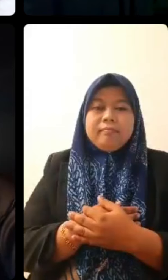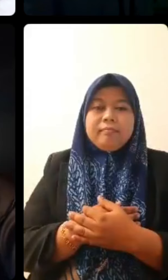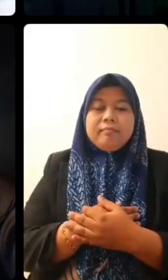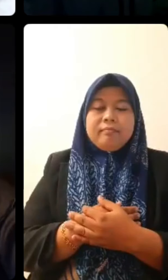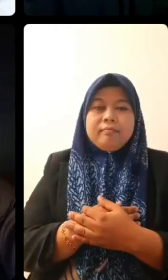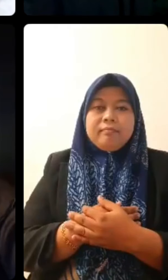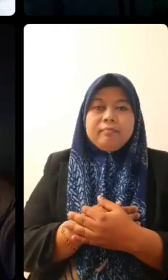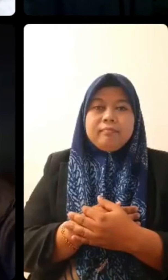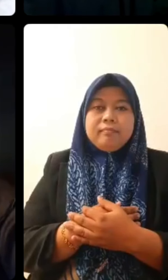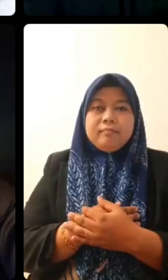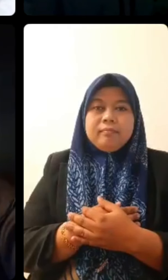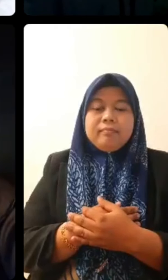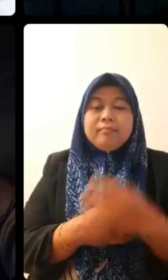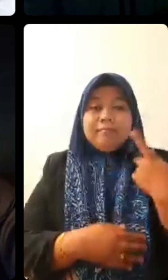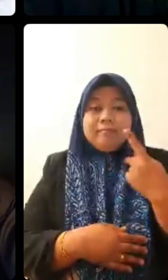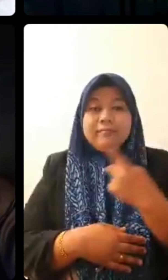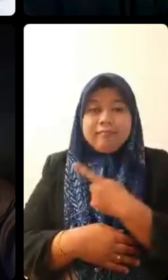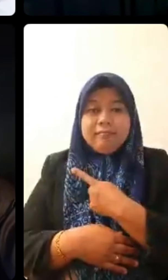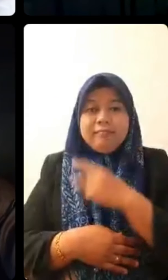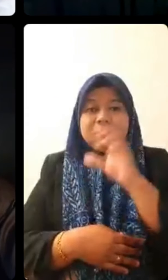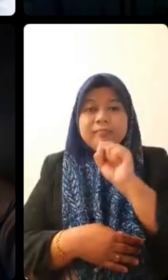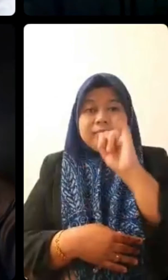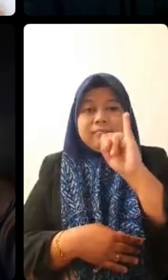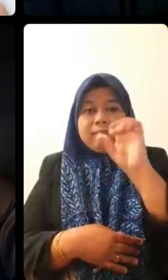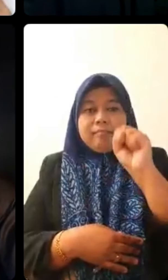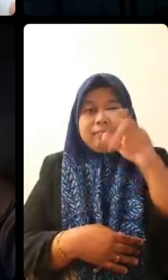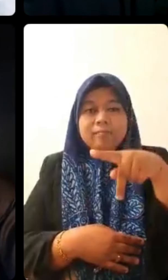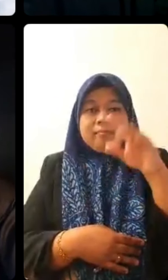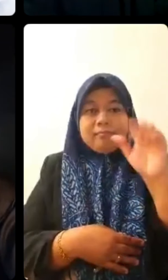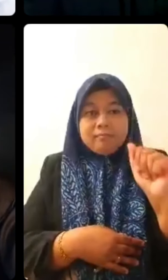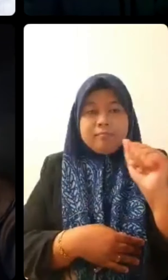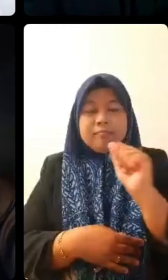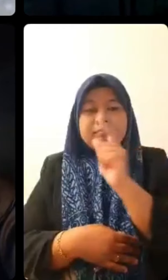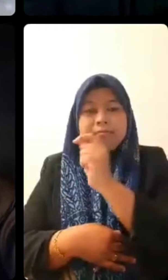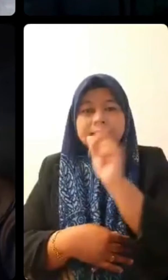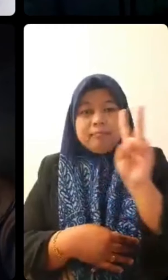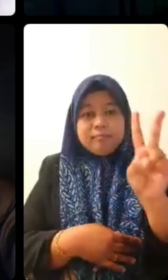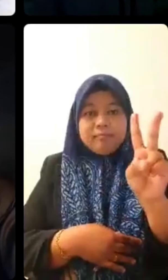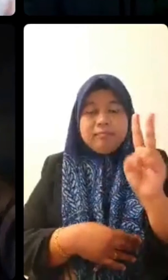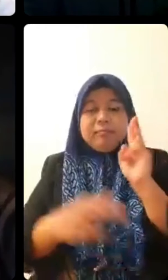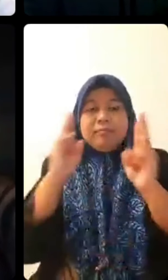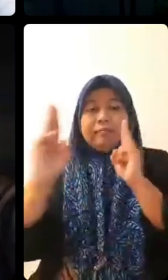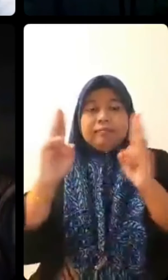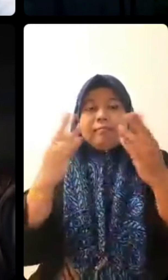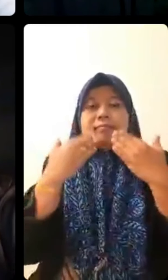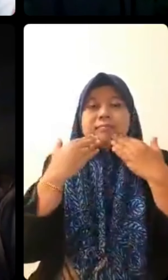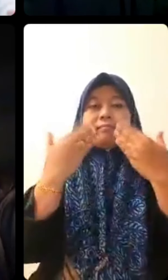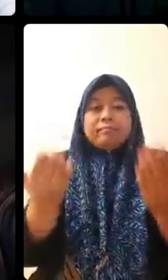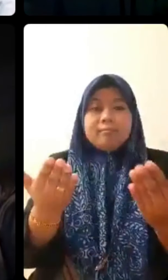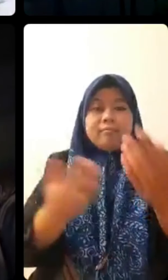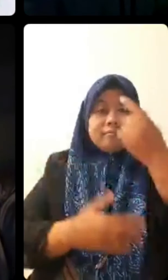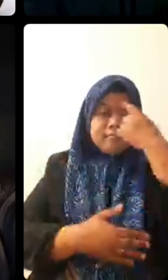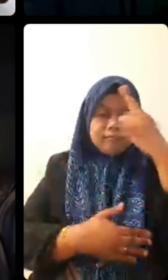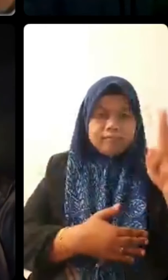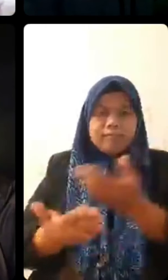Kami dari pihak Sispa TV Production mengucapkan ribuan terima kasih kepada semua jemputan kita